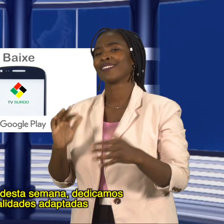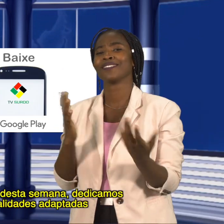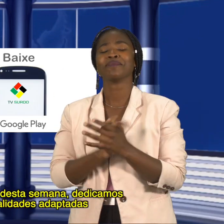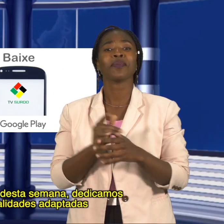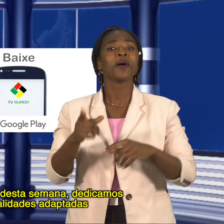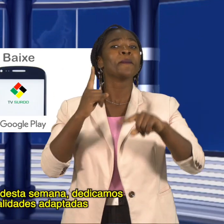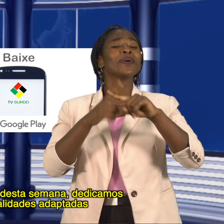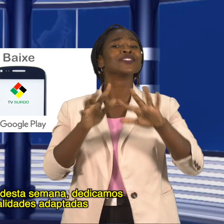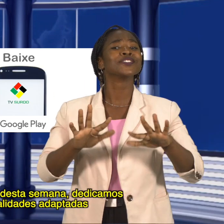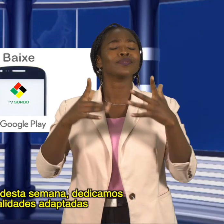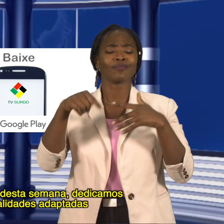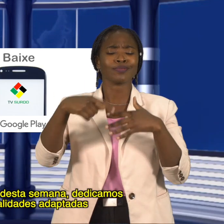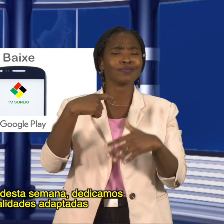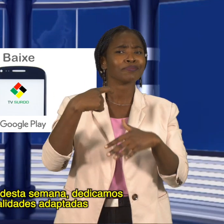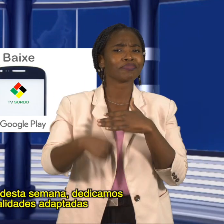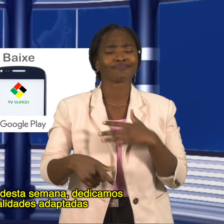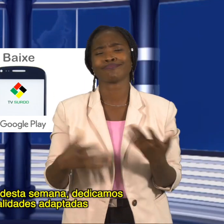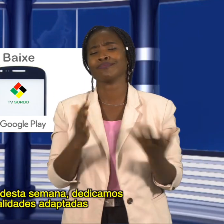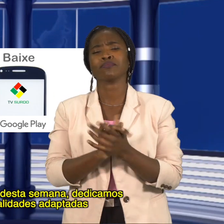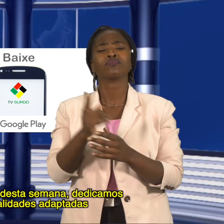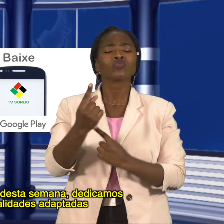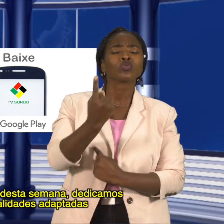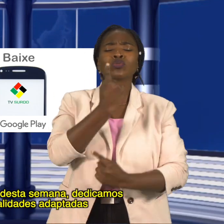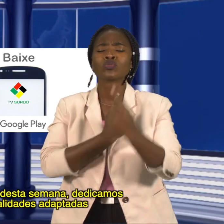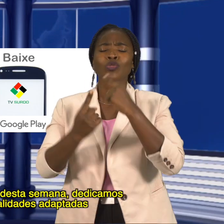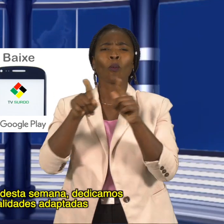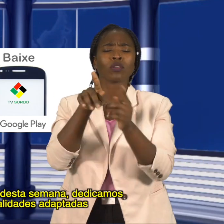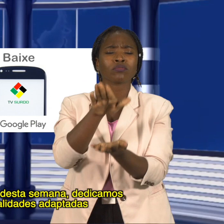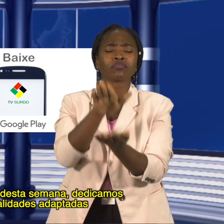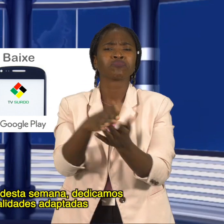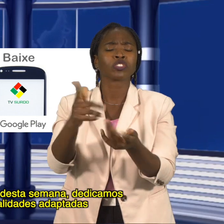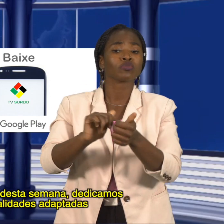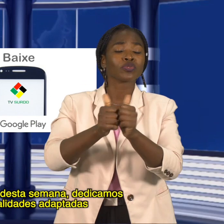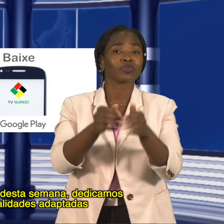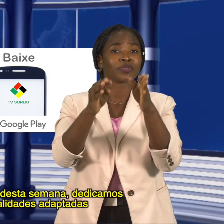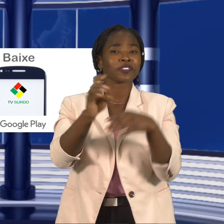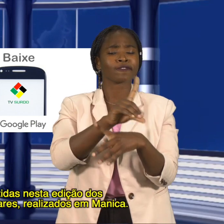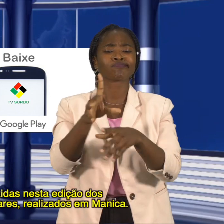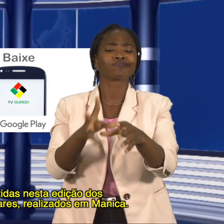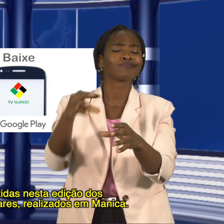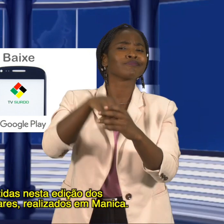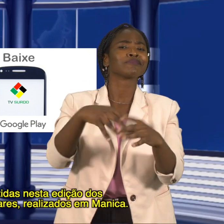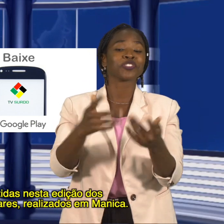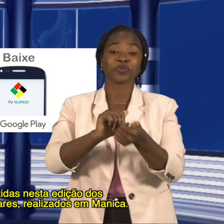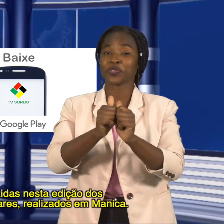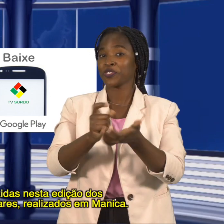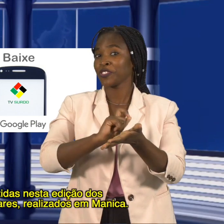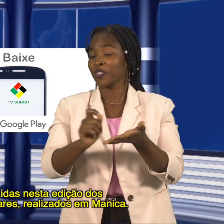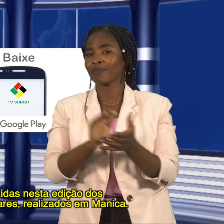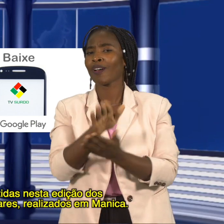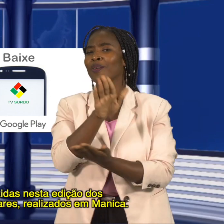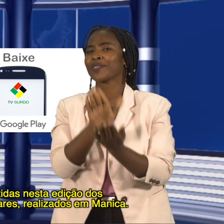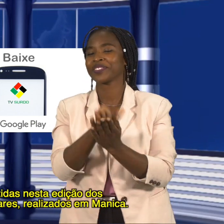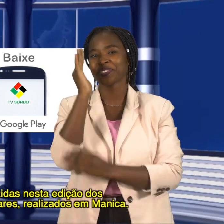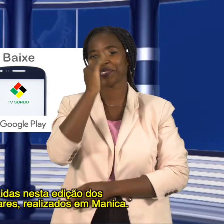Na rubrica Mais Vida desta semana, dedicamos espaço a modalidades adaptadas que foram introduzidas